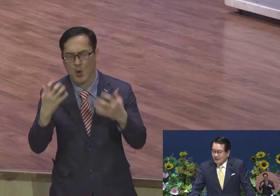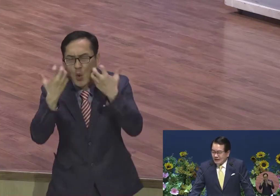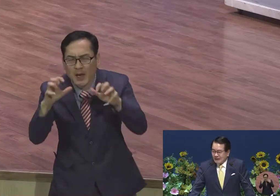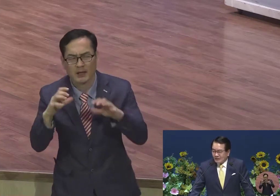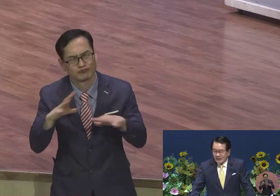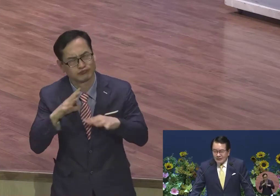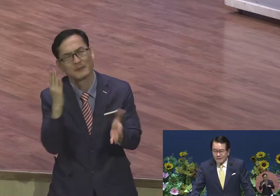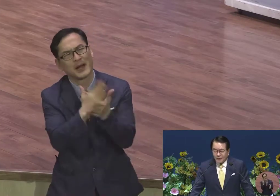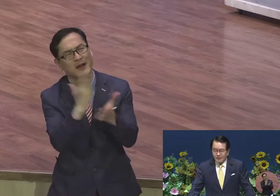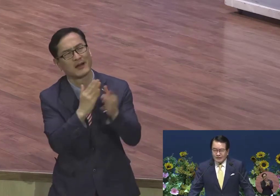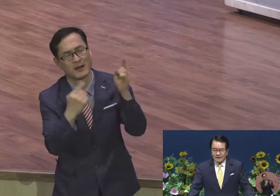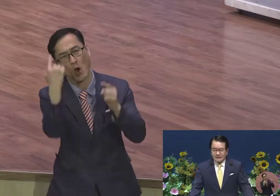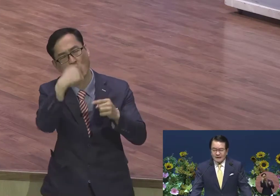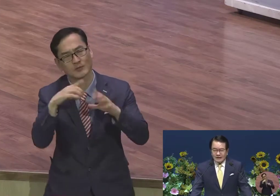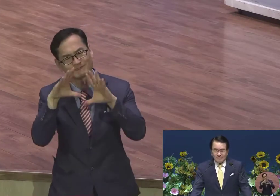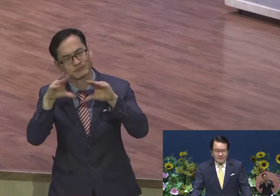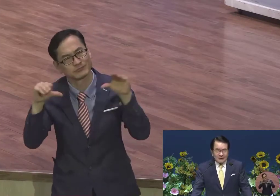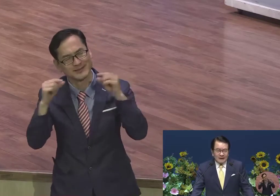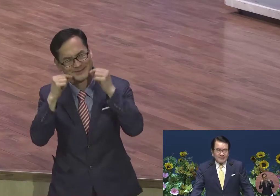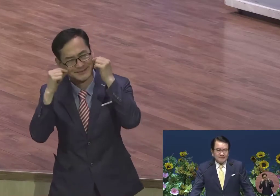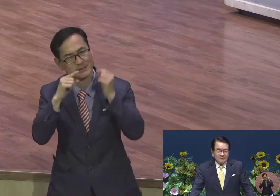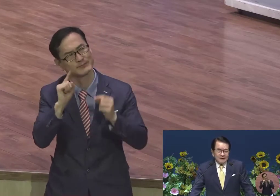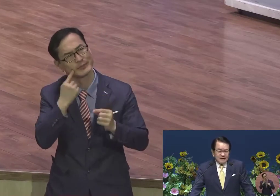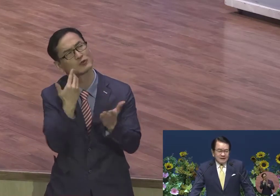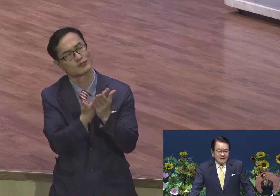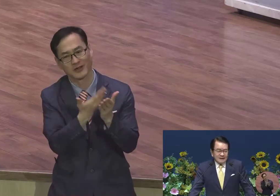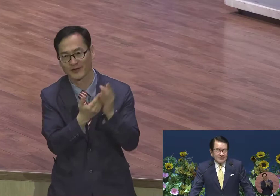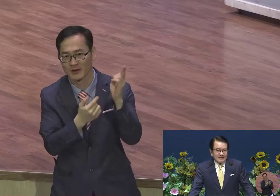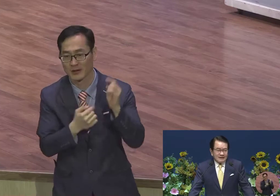마음과 달리 왜 그래 표정이 심각합니까?